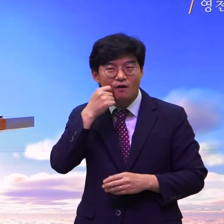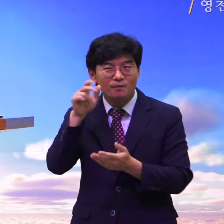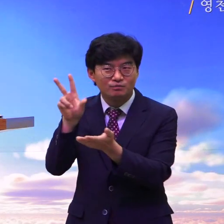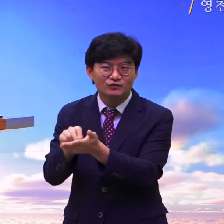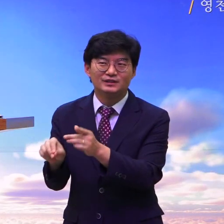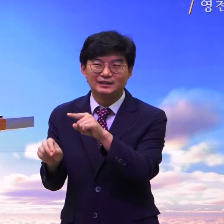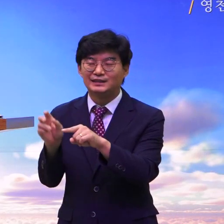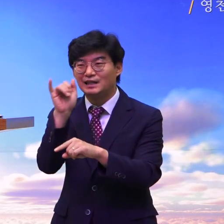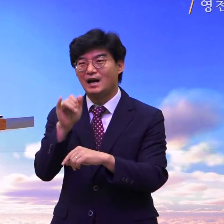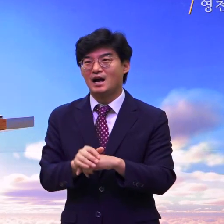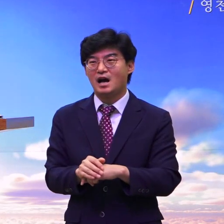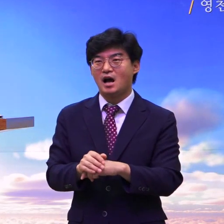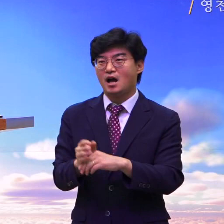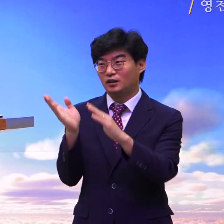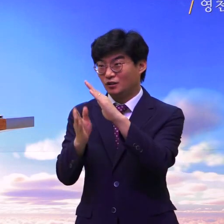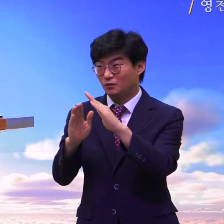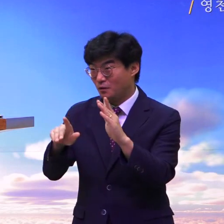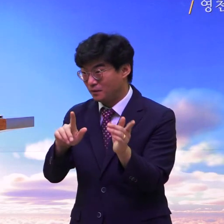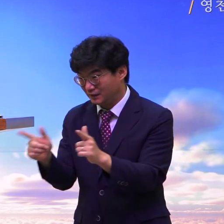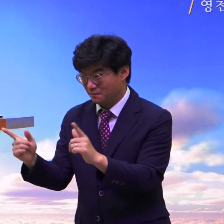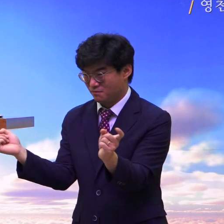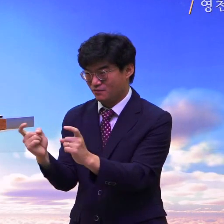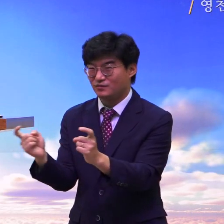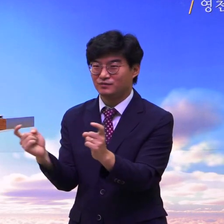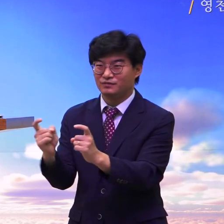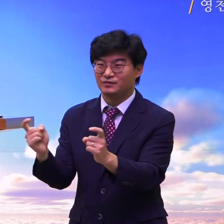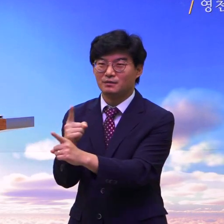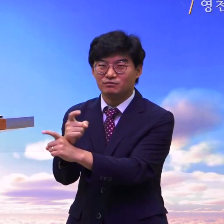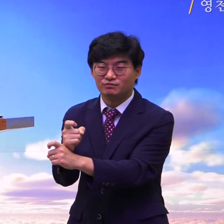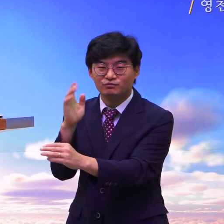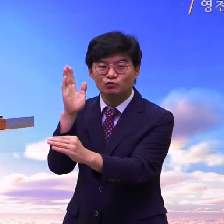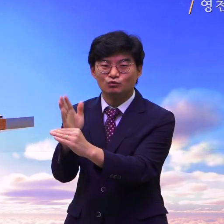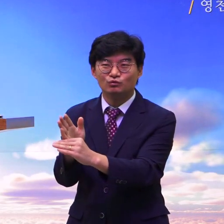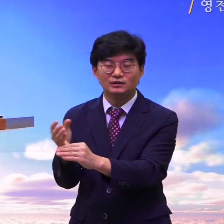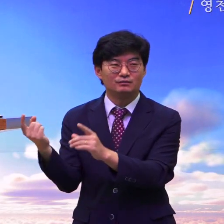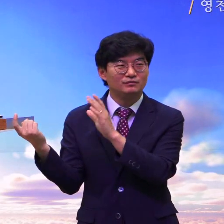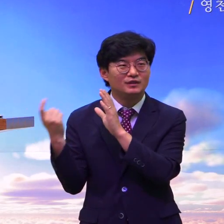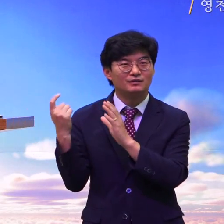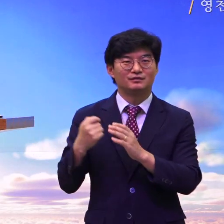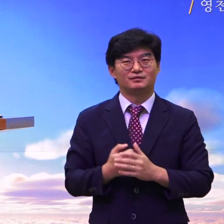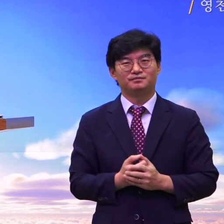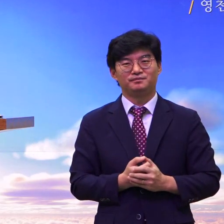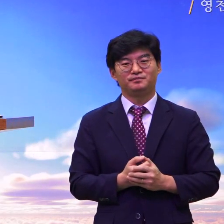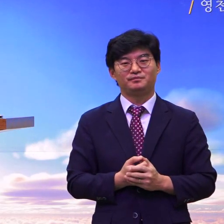무엇보다도 교인들 사이에 분쟁이 생겼다, 큰 분쟁이 일어났다 하는 것이었습니다.